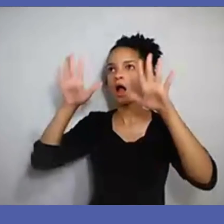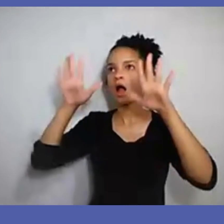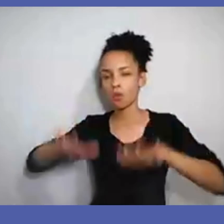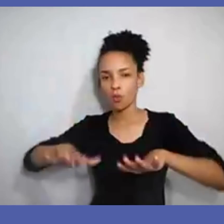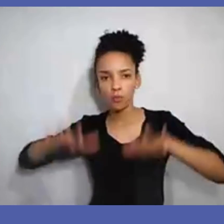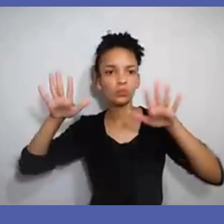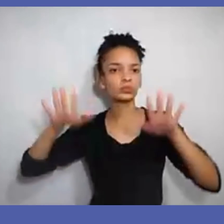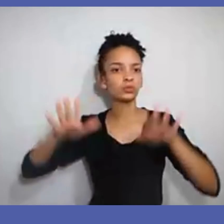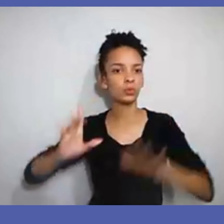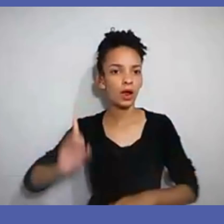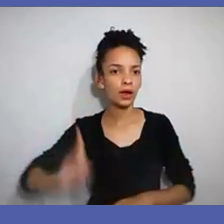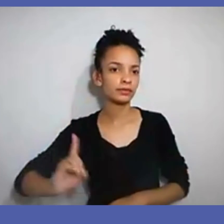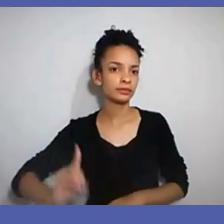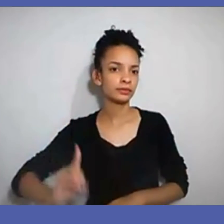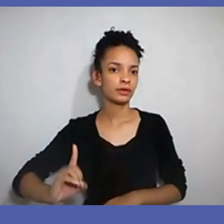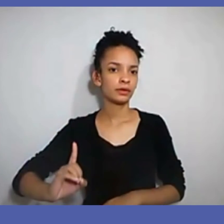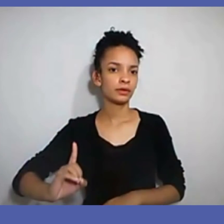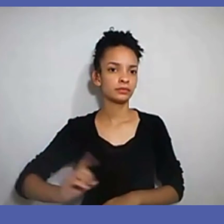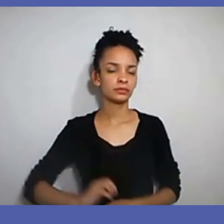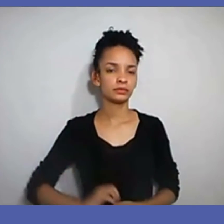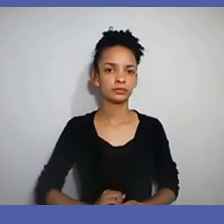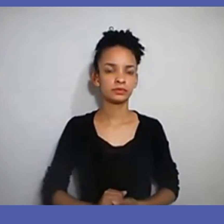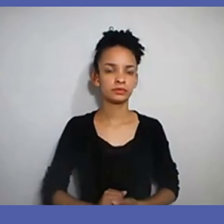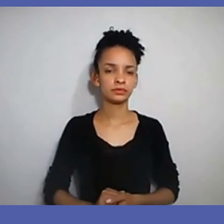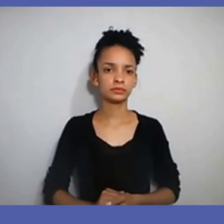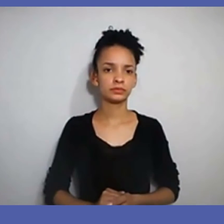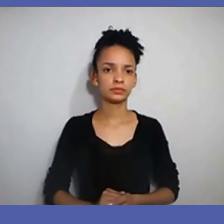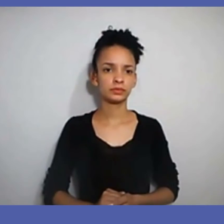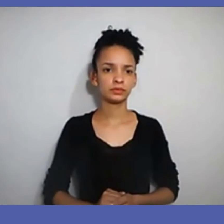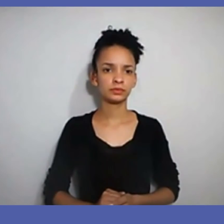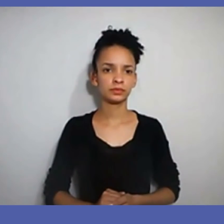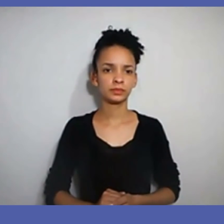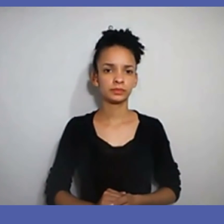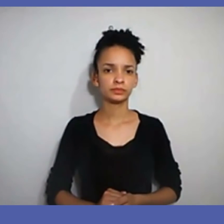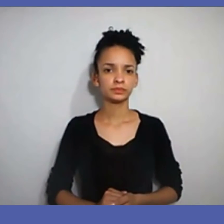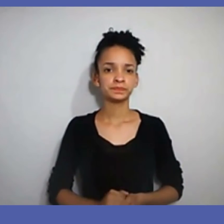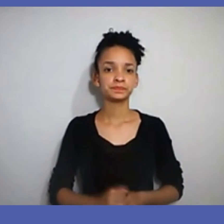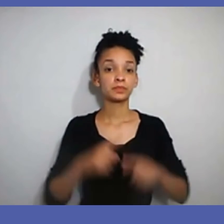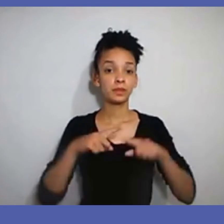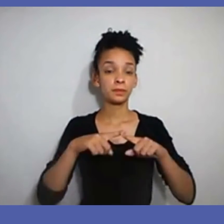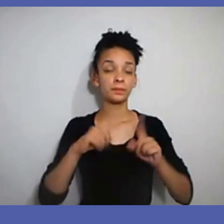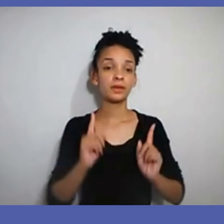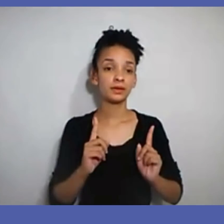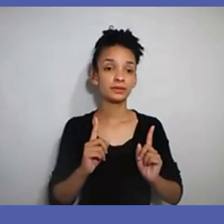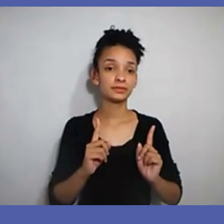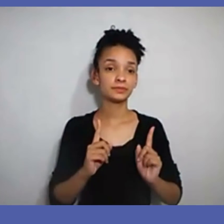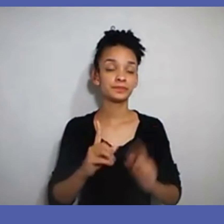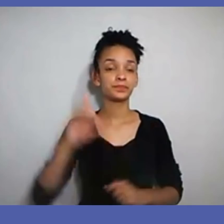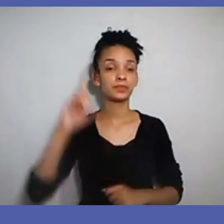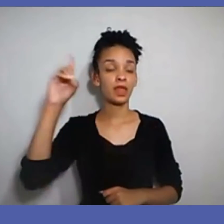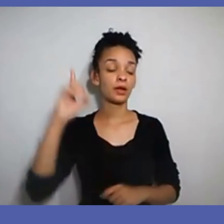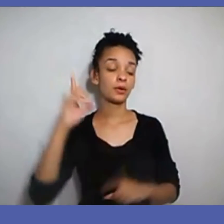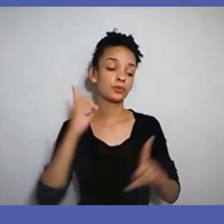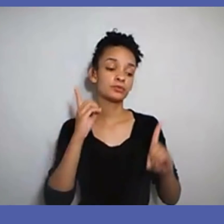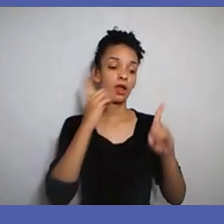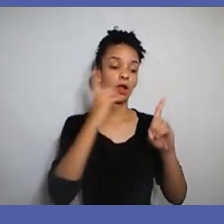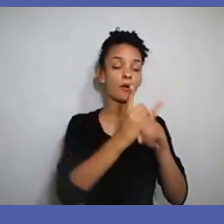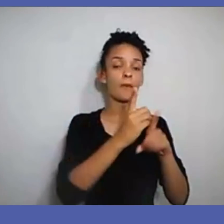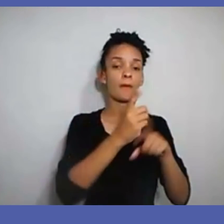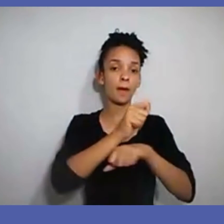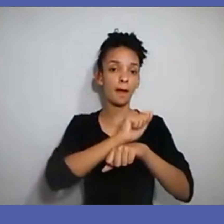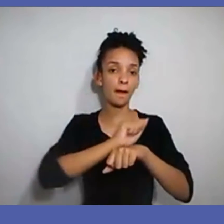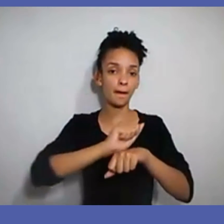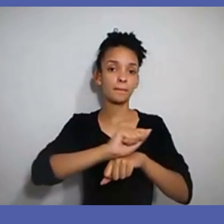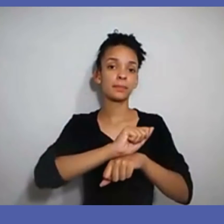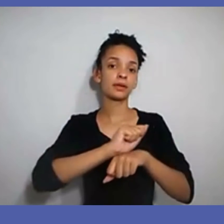isso que Deus foi chamar um homem, Abraão. E a partir de Abraão, né, vou resumir a história, a partir de